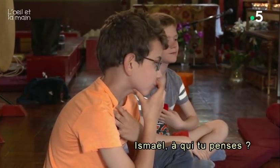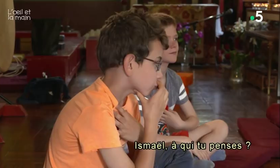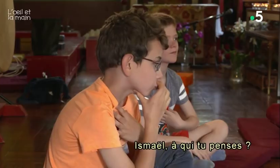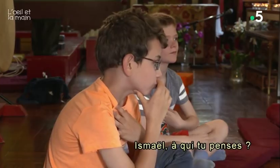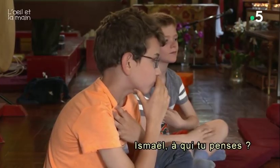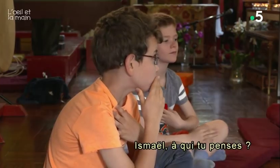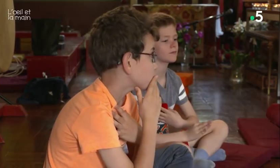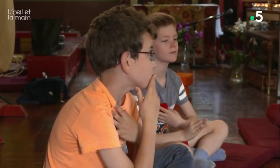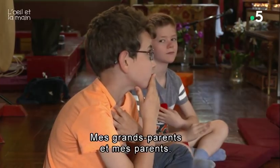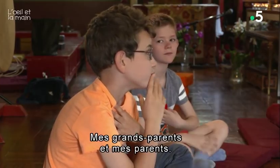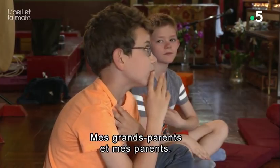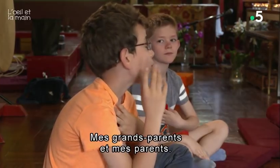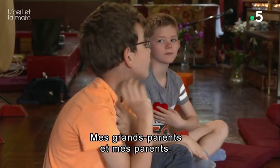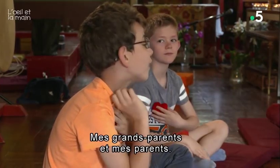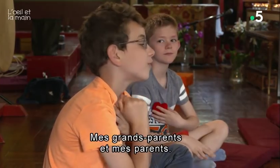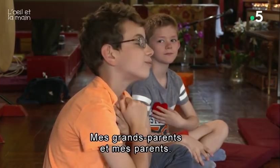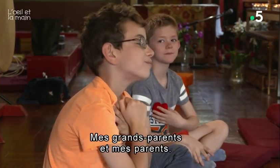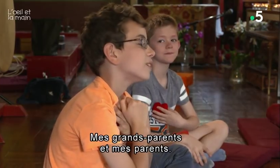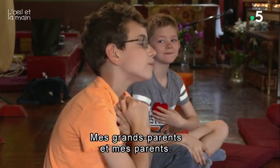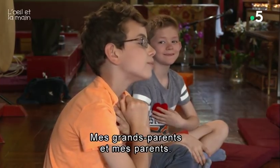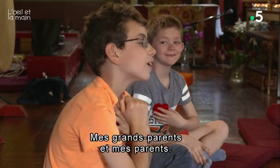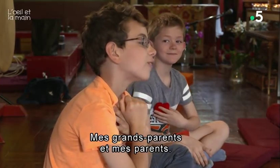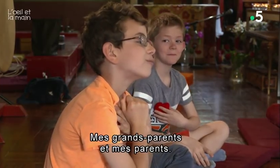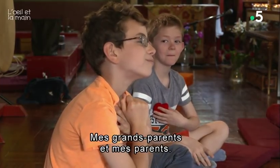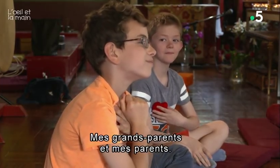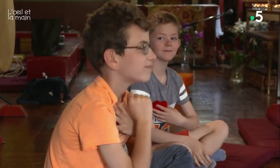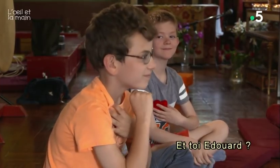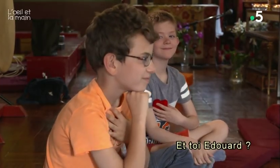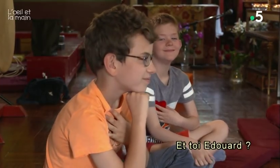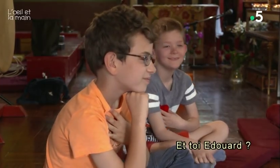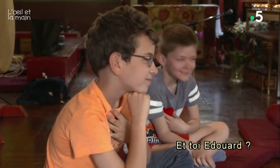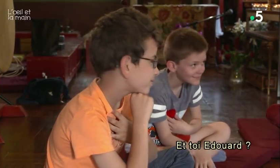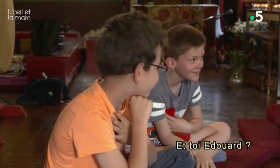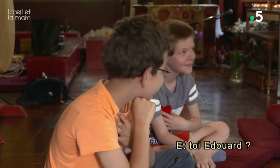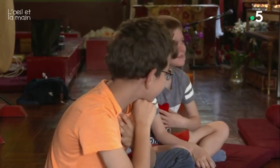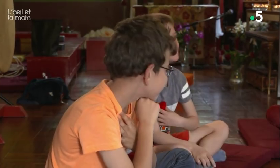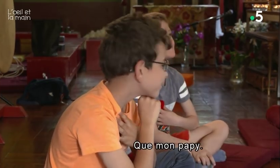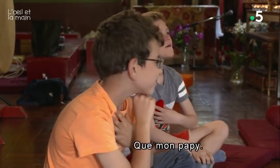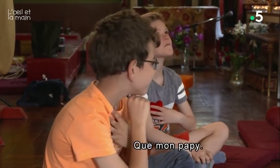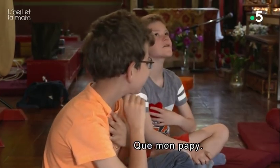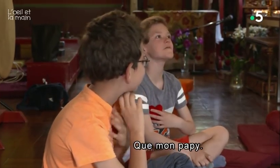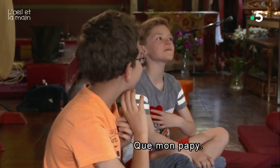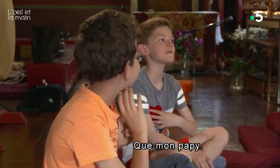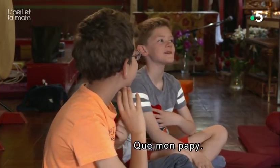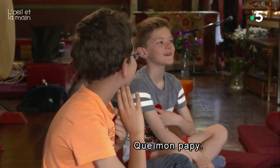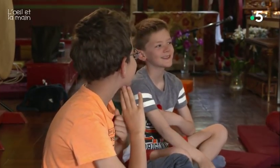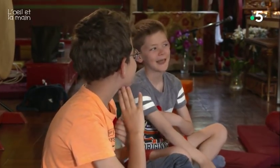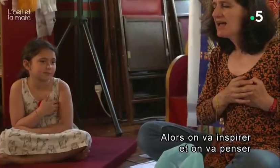penses ? Mes grands-parents et mes parents. Et toi, Edouard ? Que mon papy.